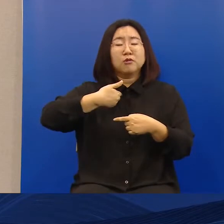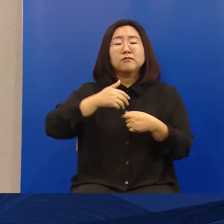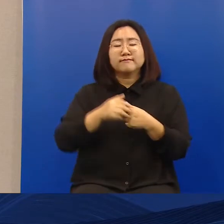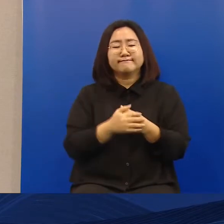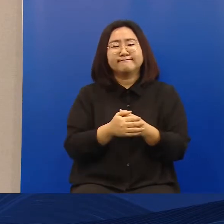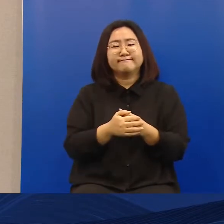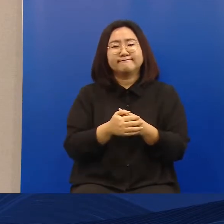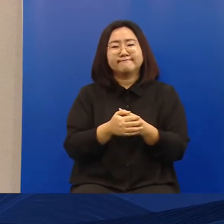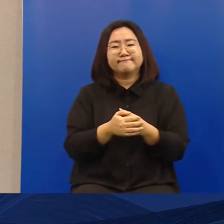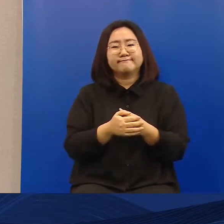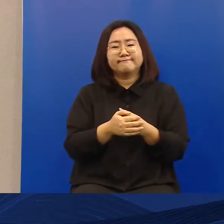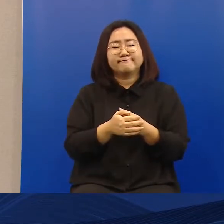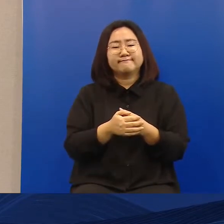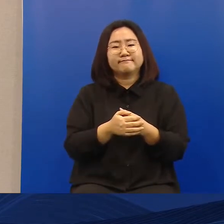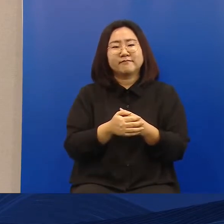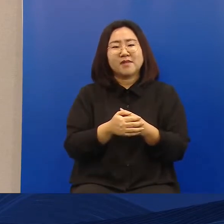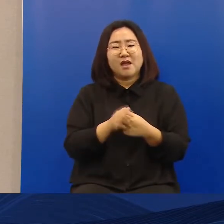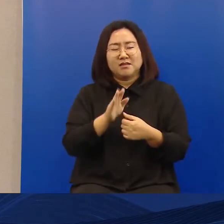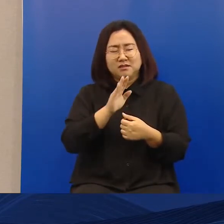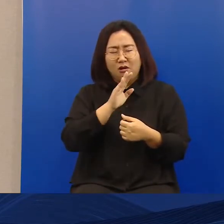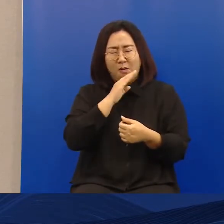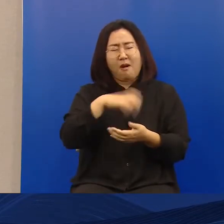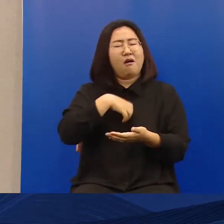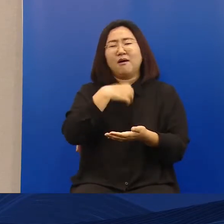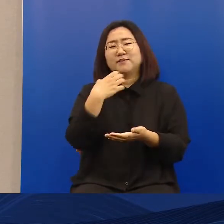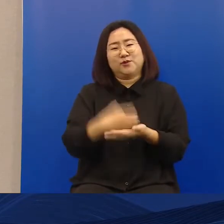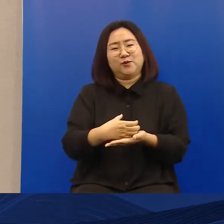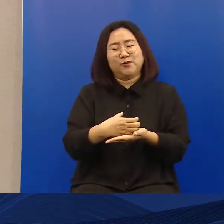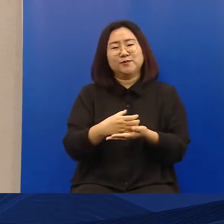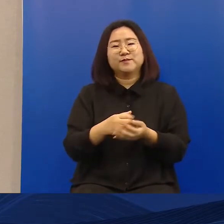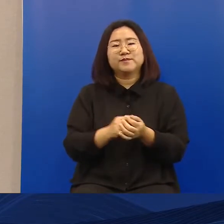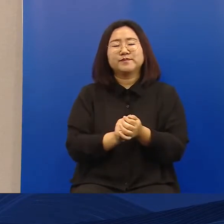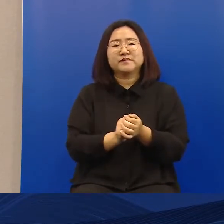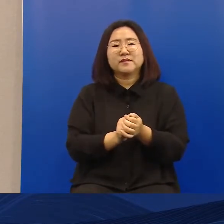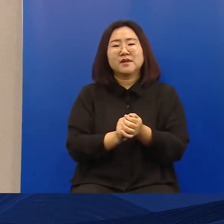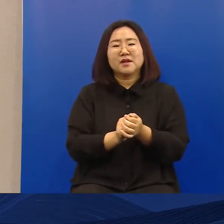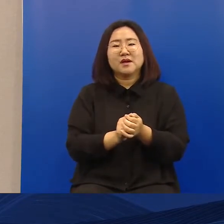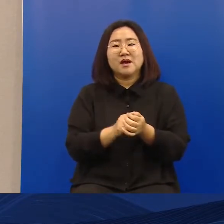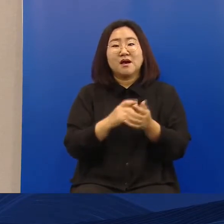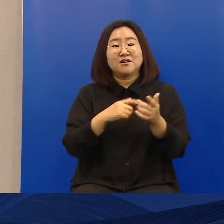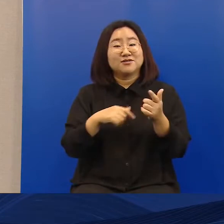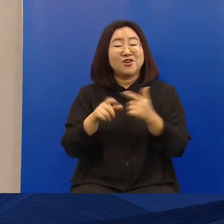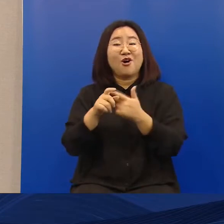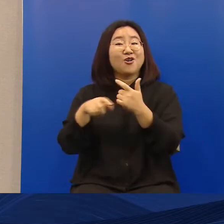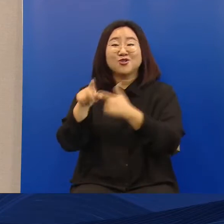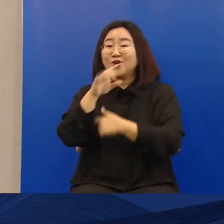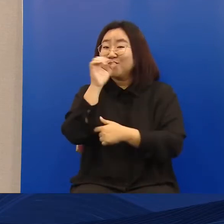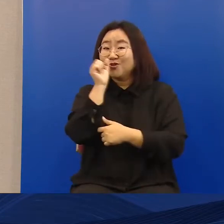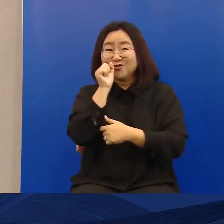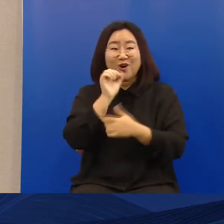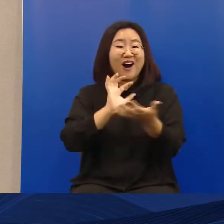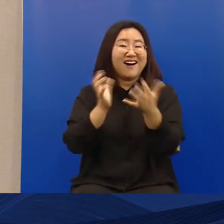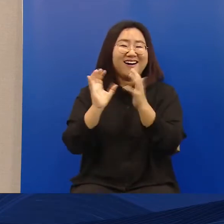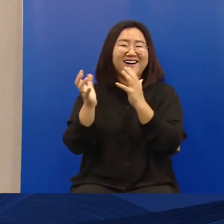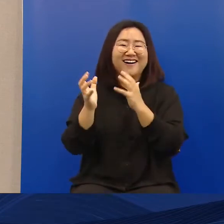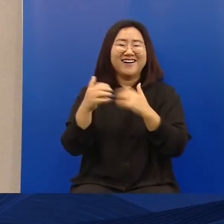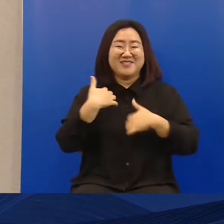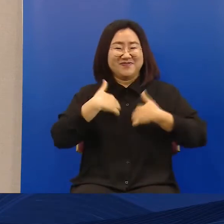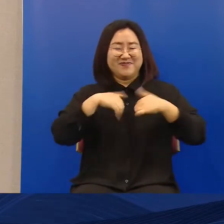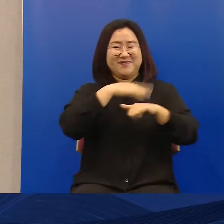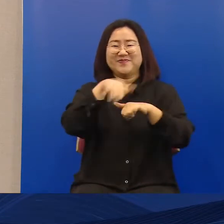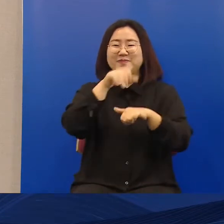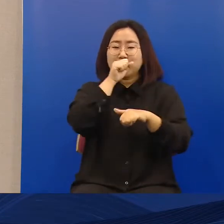제언을 해주셔서 매우 감격스럽습니다. 점점 더 흥미진진해지는 포럼입니다.